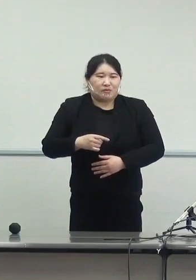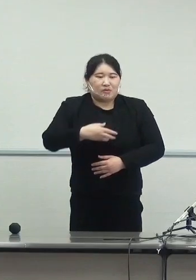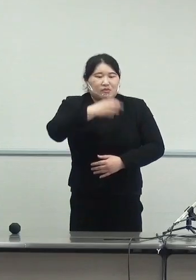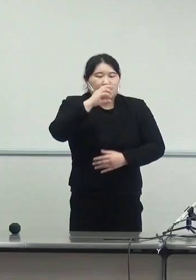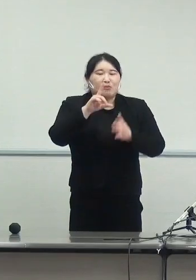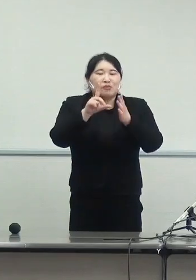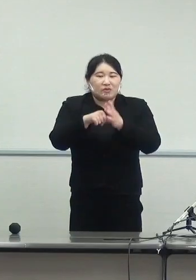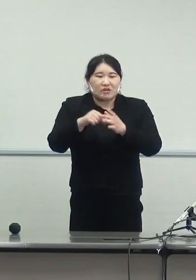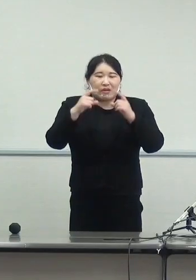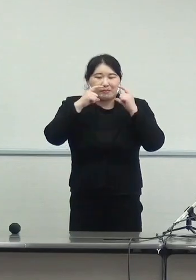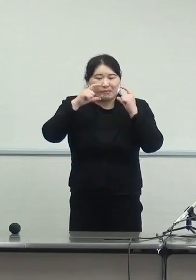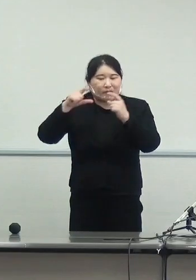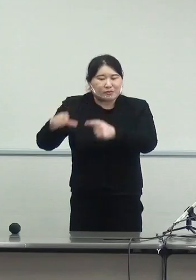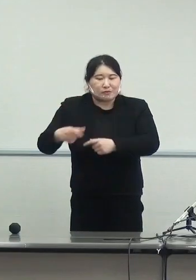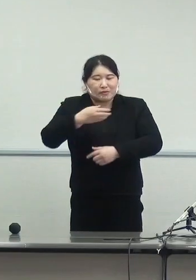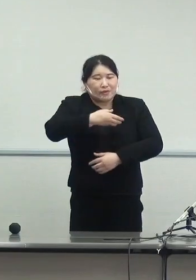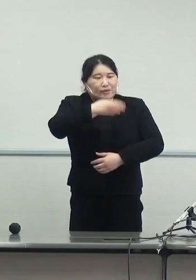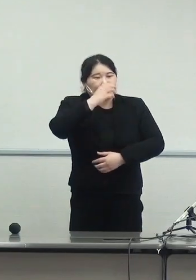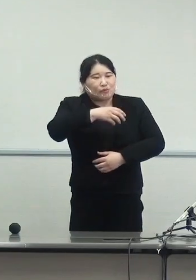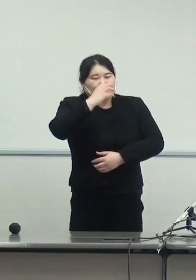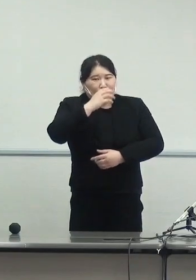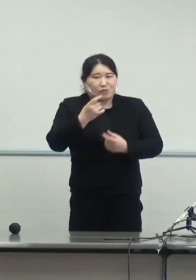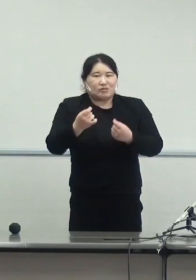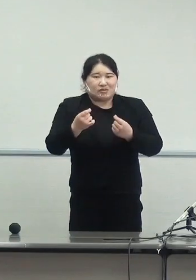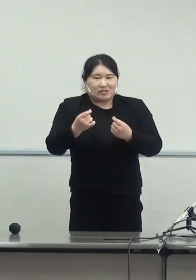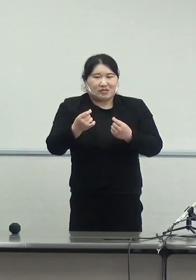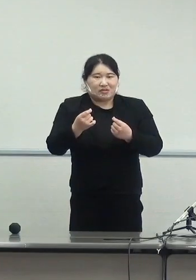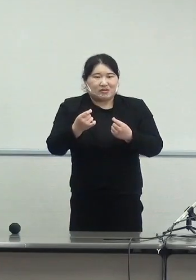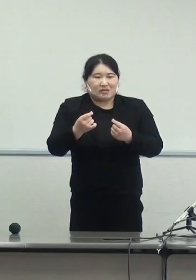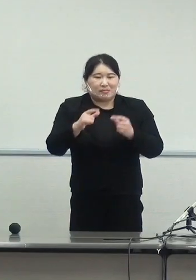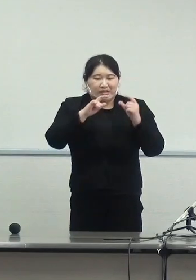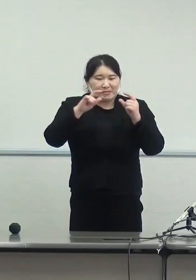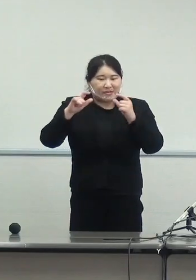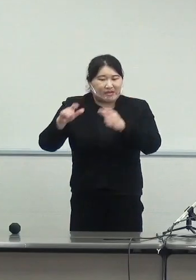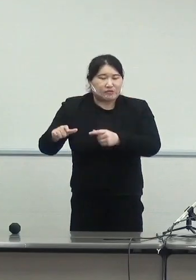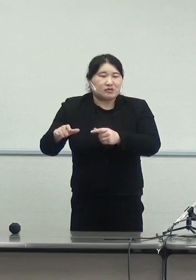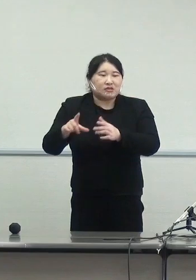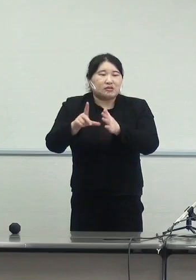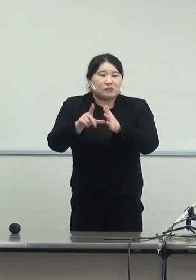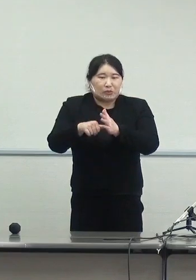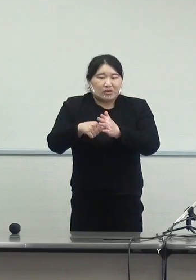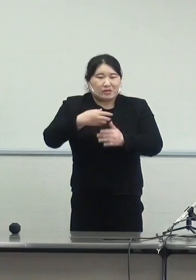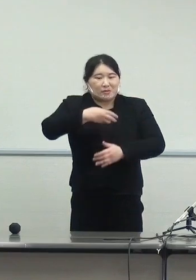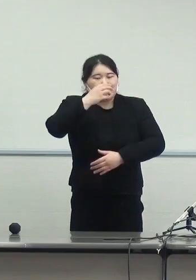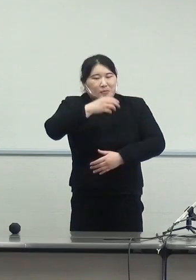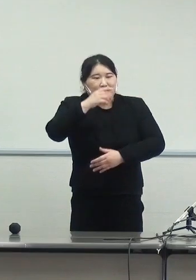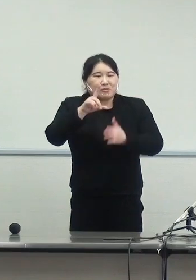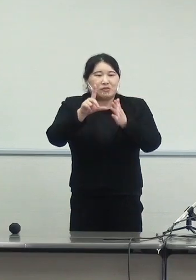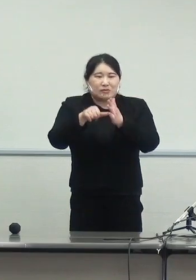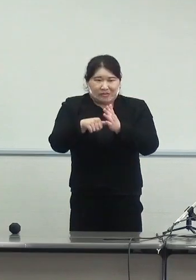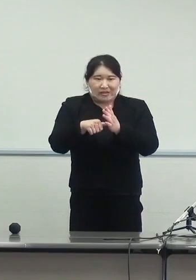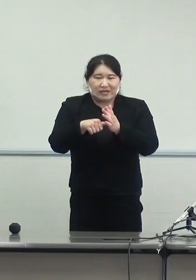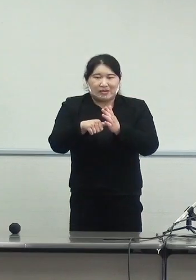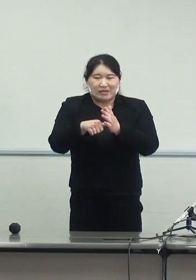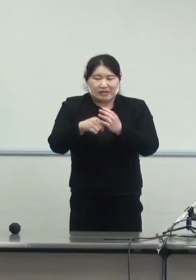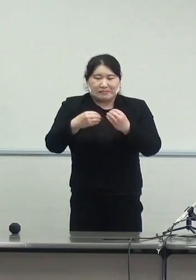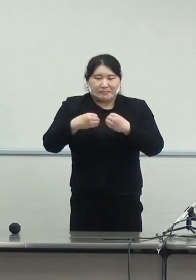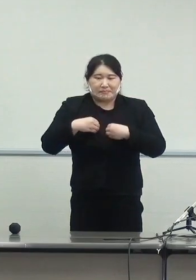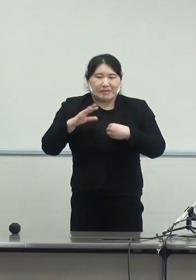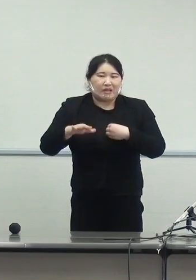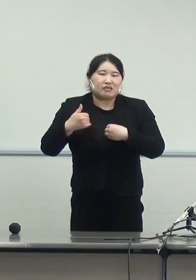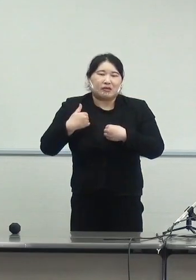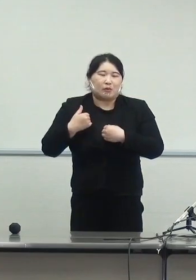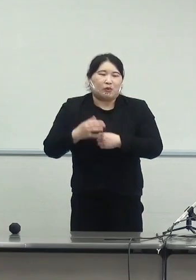をつけていきませんので、マスクを取ったりする習慣もあったかもしれません。そしたらいわゆる運動施設としての特性として、どう